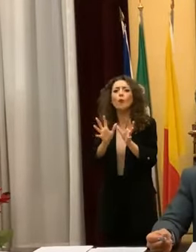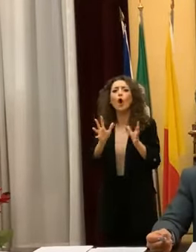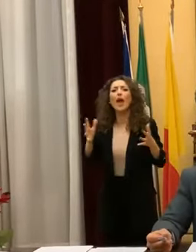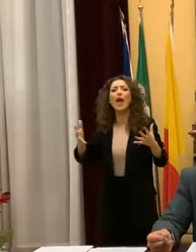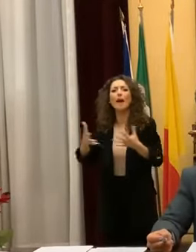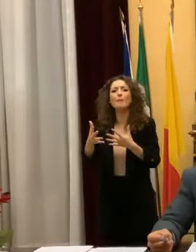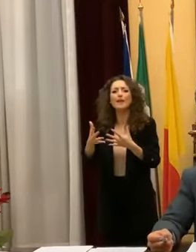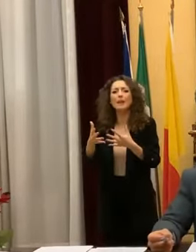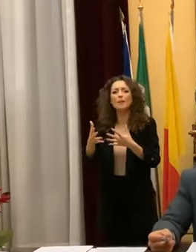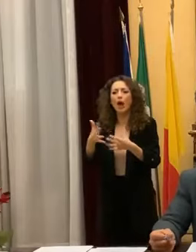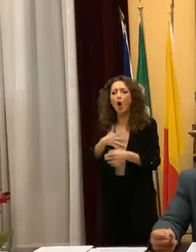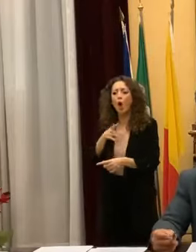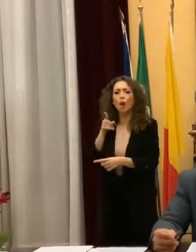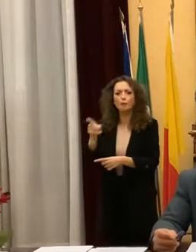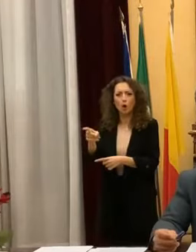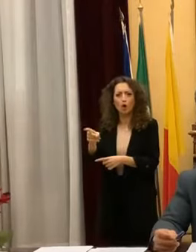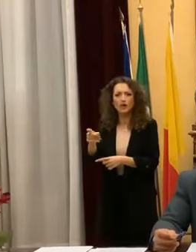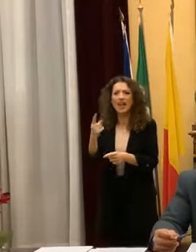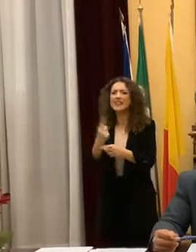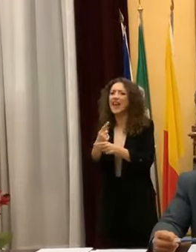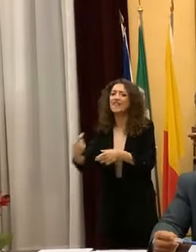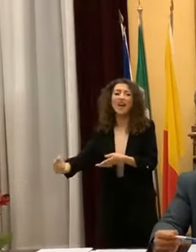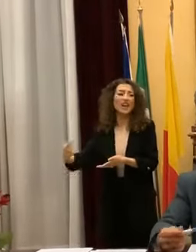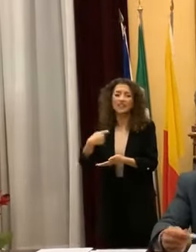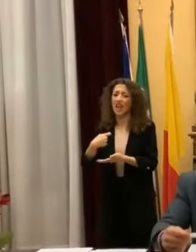risarcimento danni da dare ai nostri,